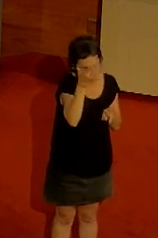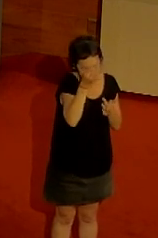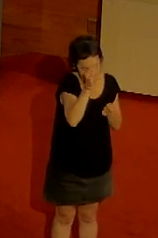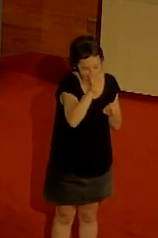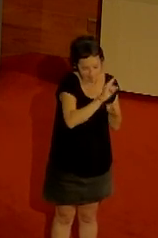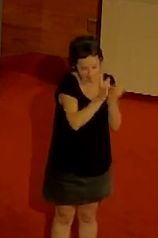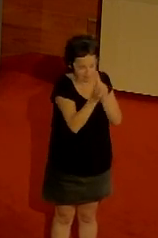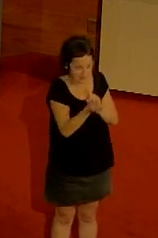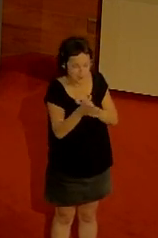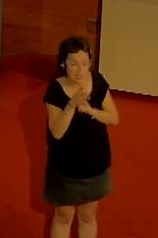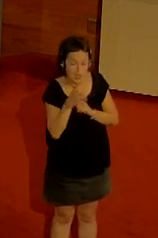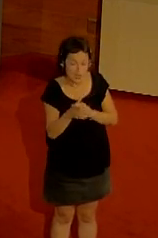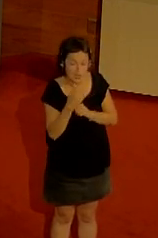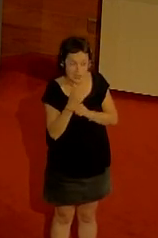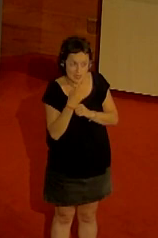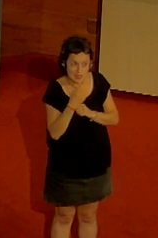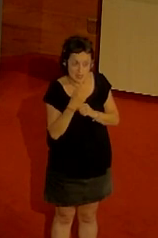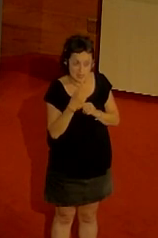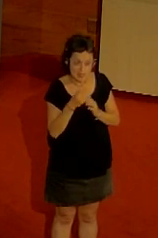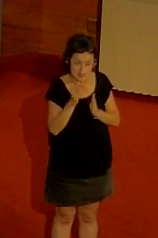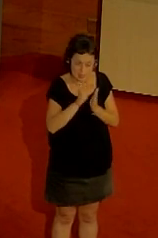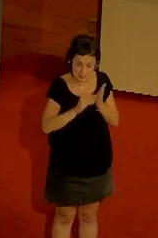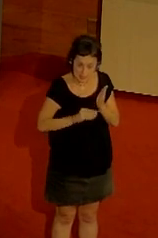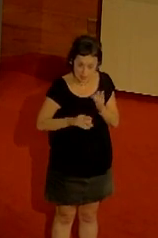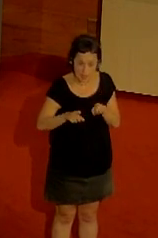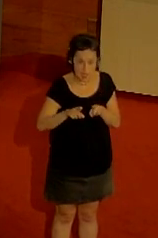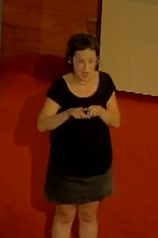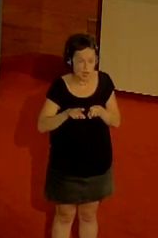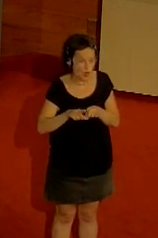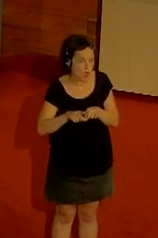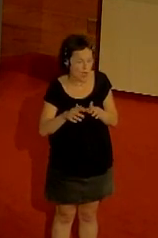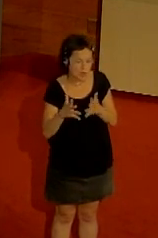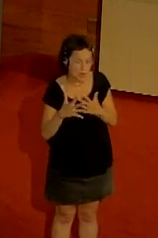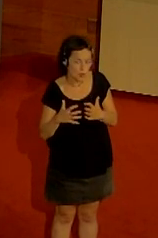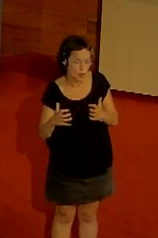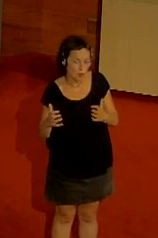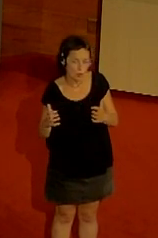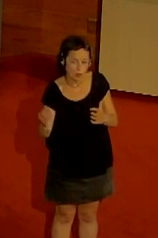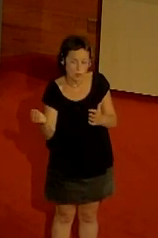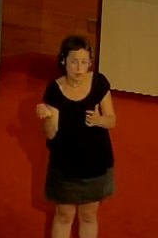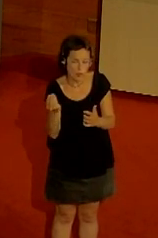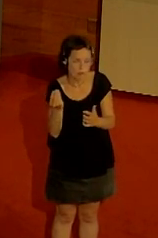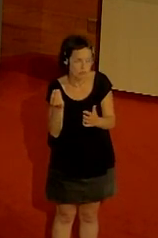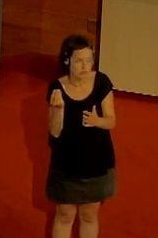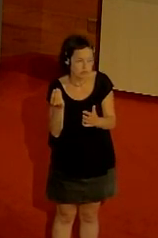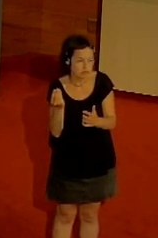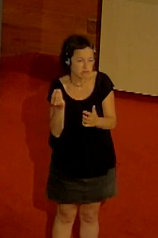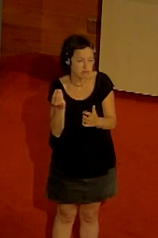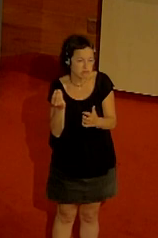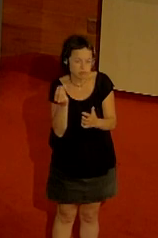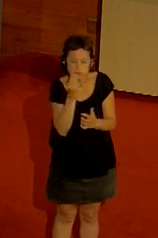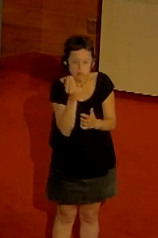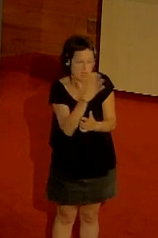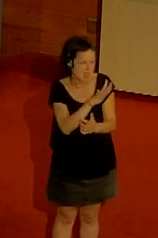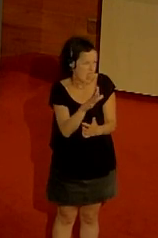si el público fuera ideal. Fuera, otra palabra, fuera